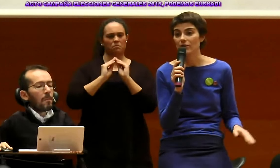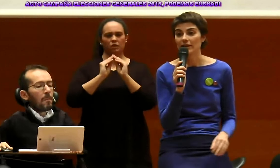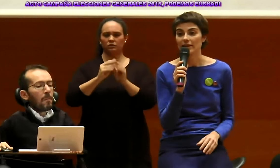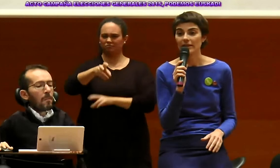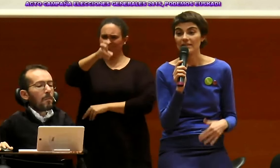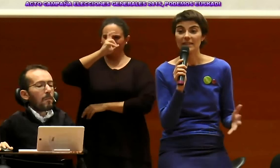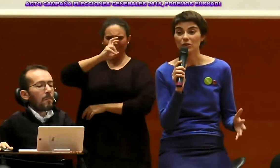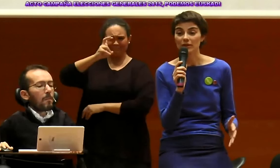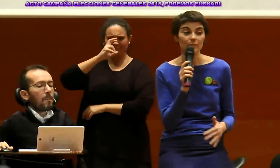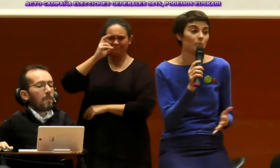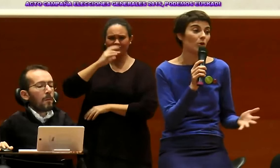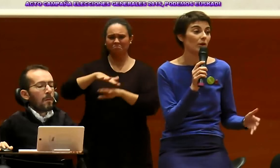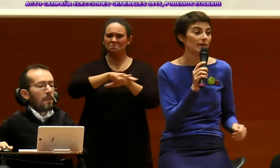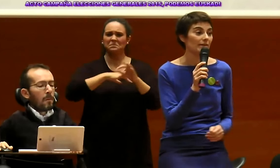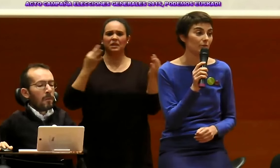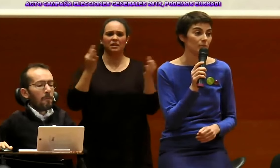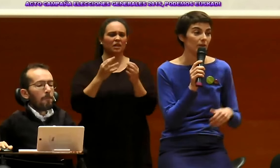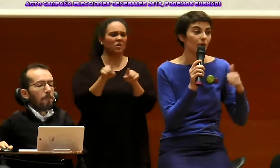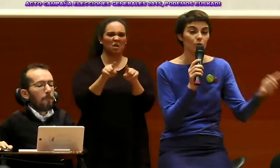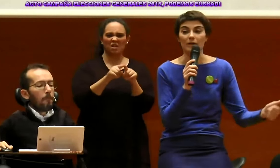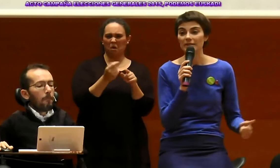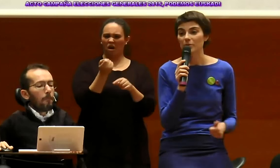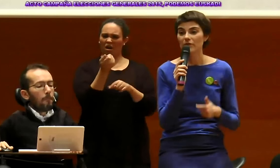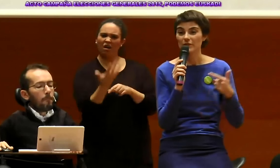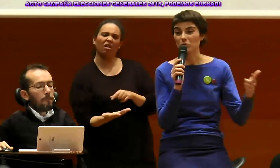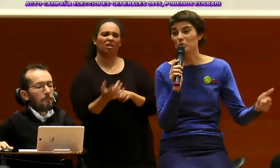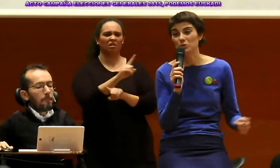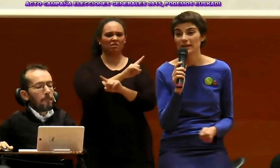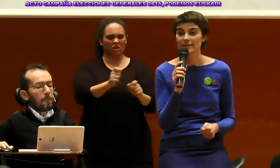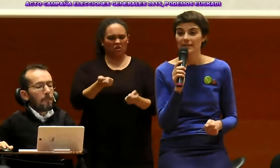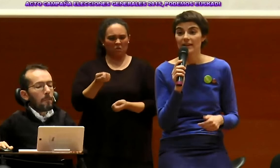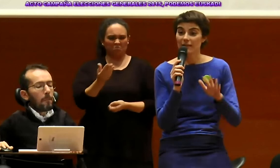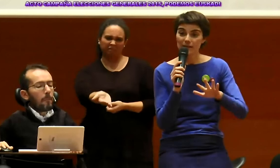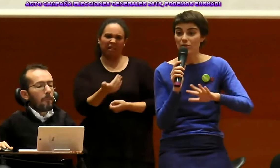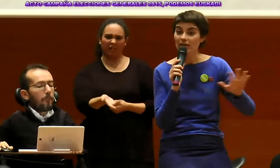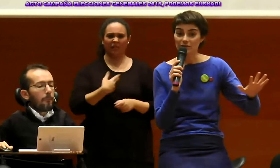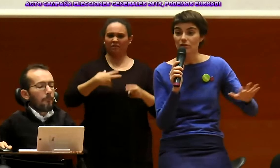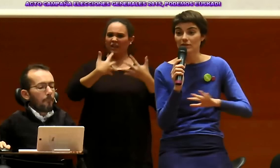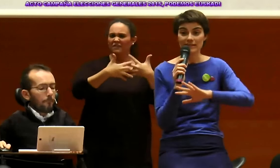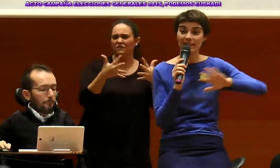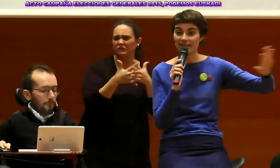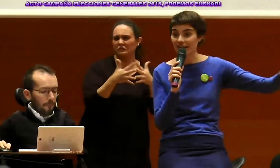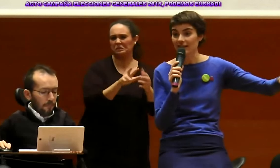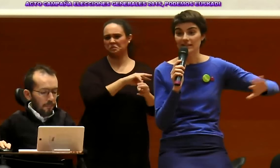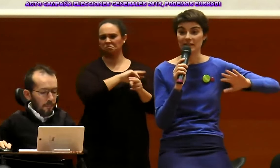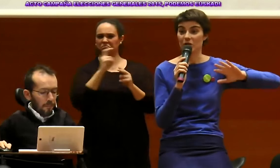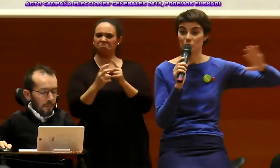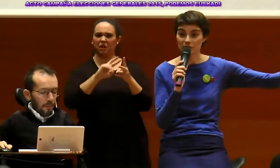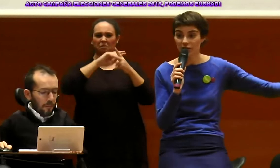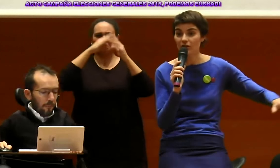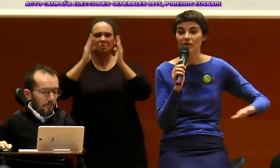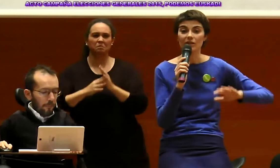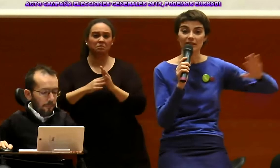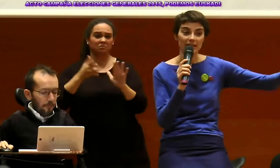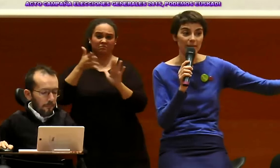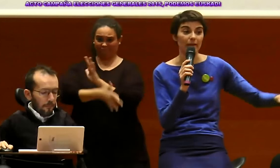basado en sectores de muy poco valor añadido, urbanismo, infraestructuras, que además lo que han hecho es generar